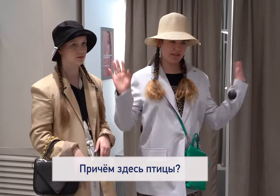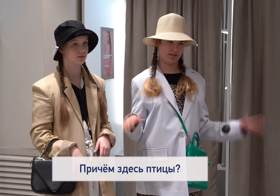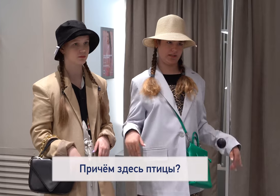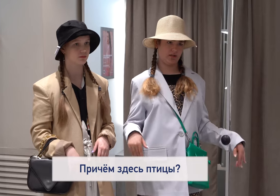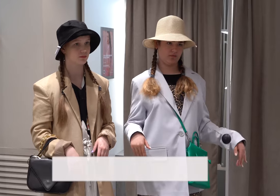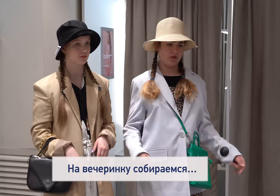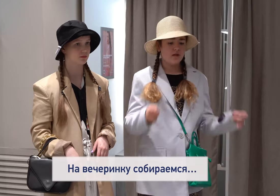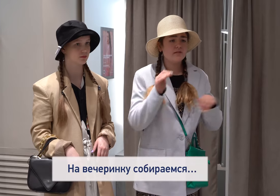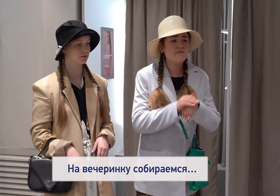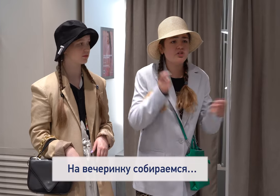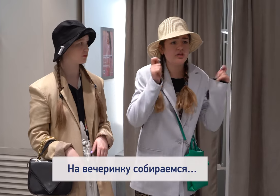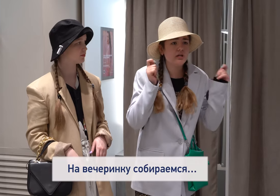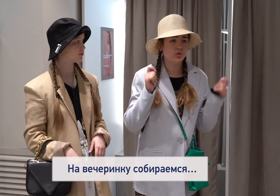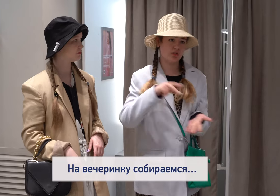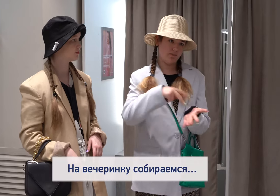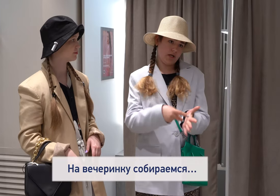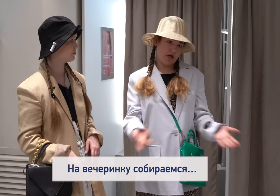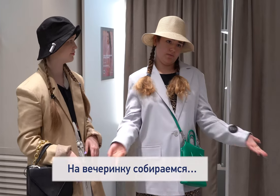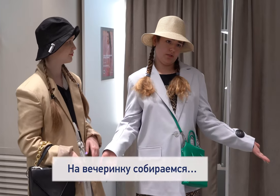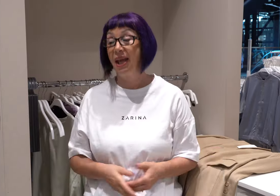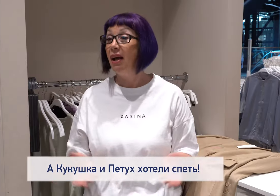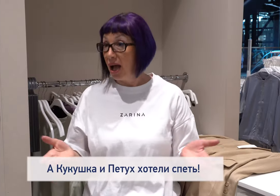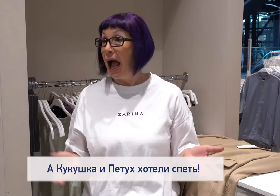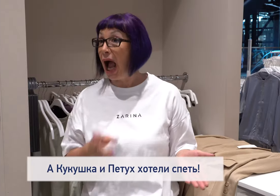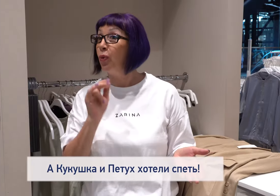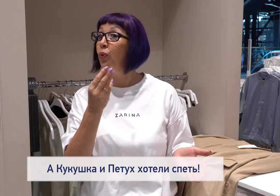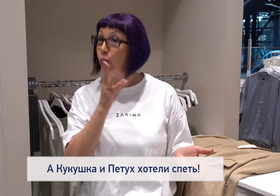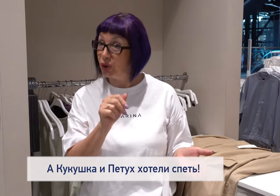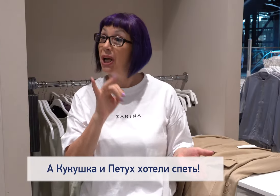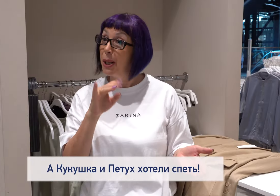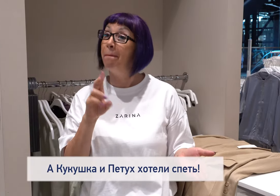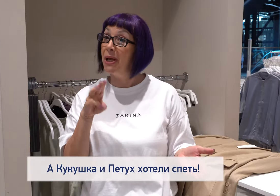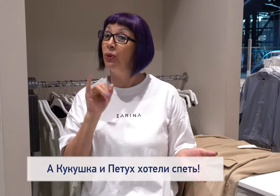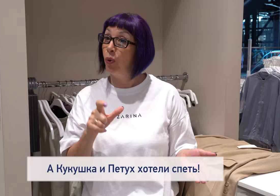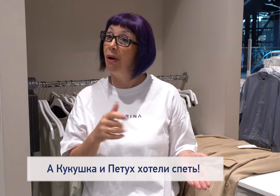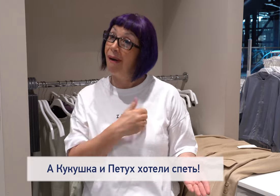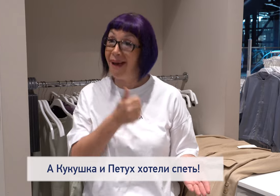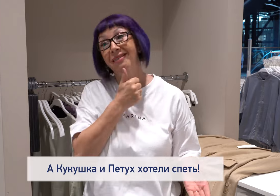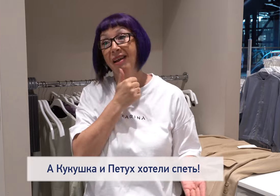птицы? На вечеринку собираемся. А кукушка и петух хотели